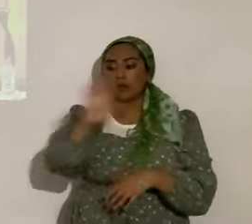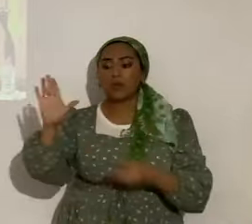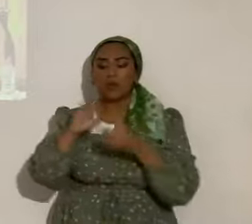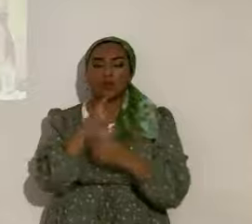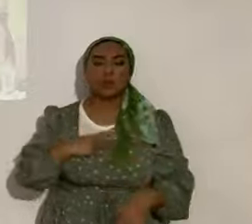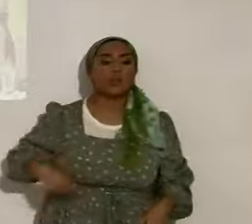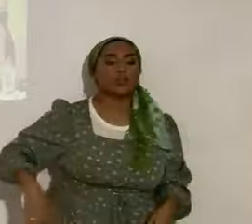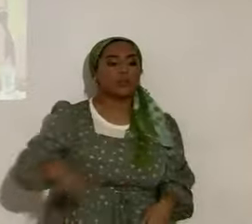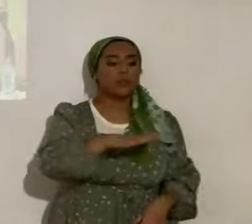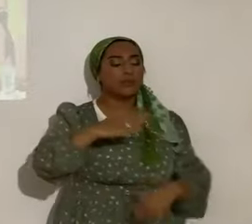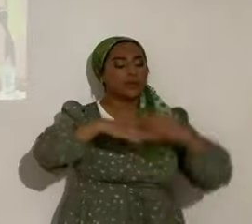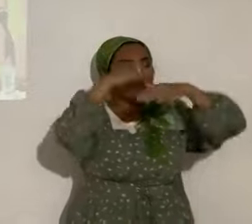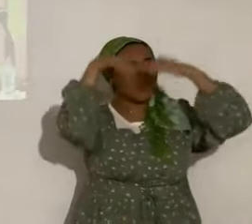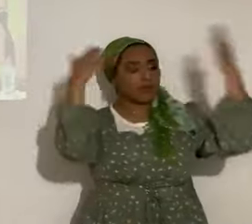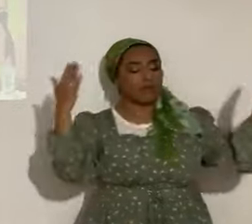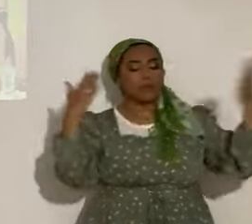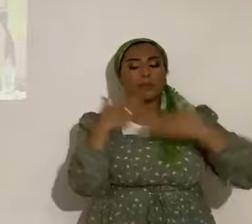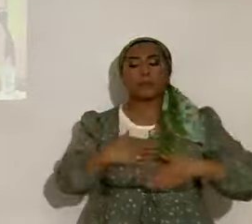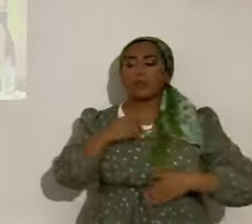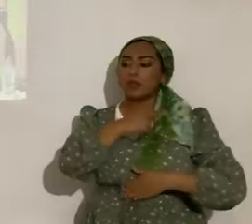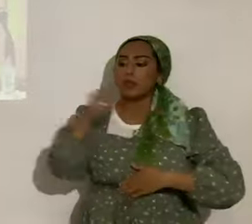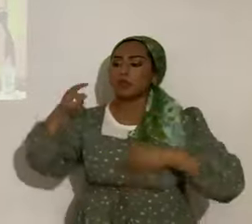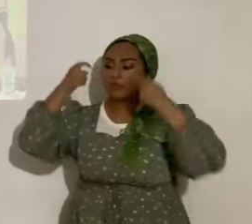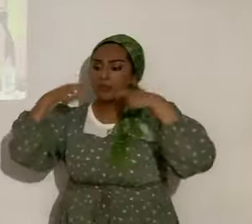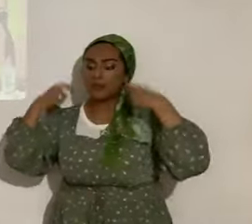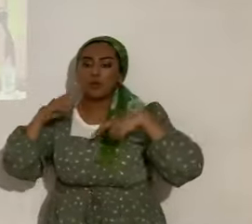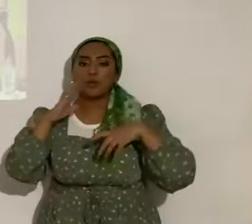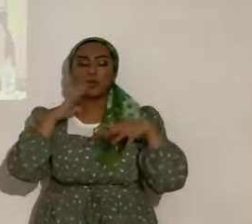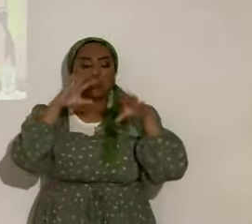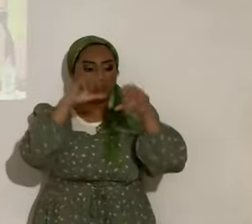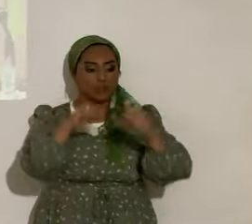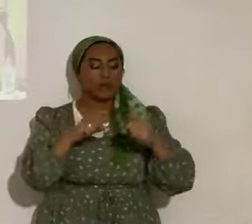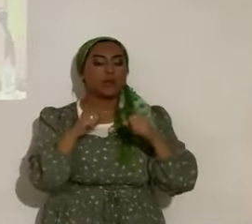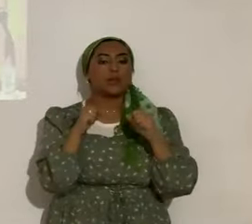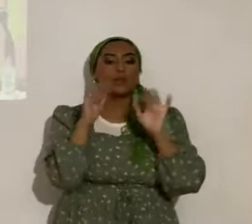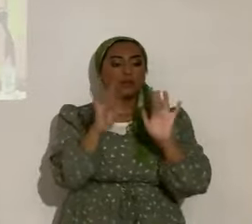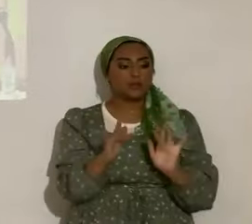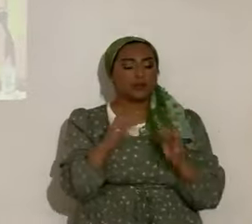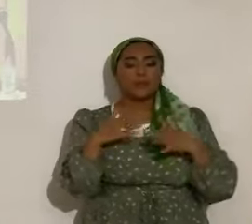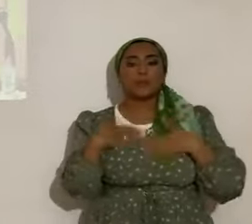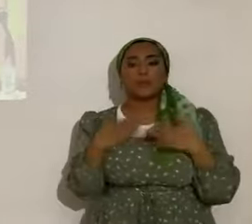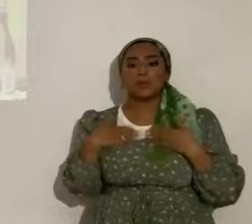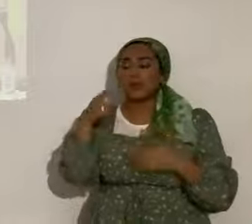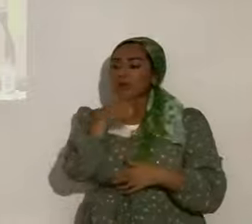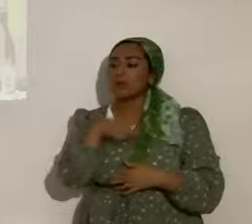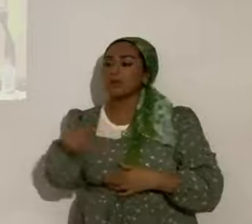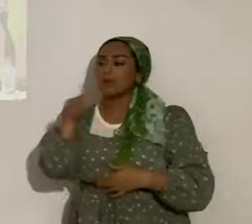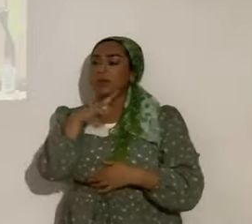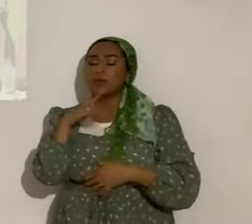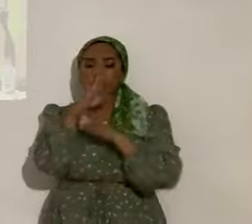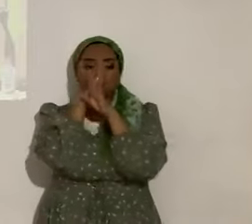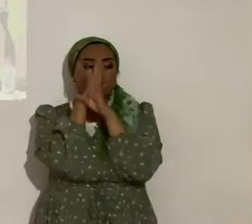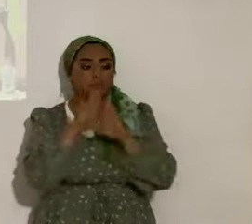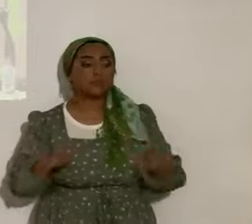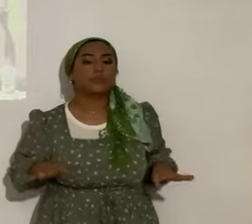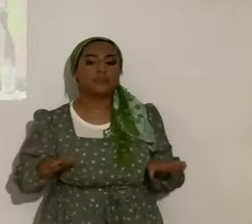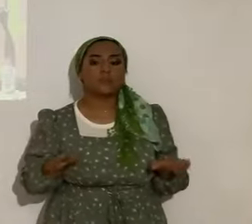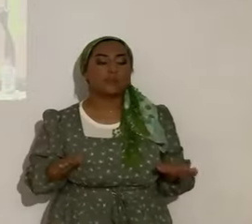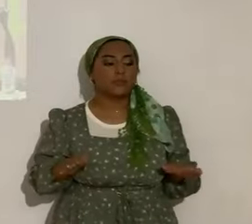de los cielos. Muy dichosos los que lloran, porque ellos recibirán consolación. Muy dichosos los mansos, subraya